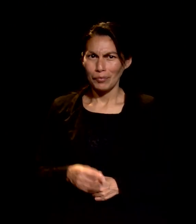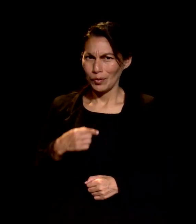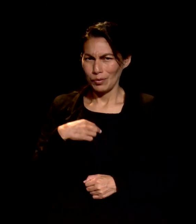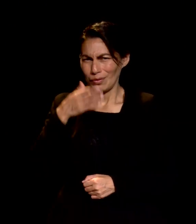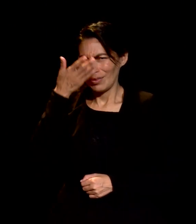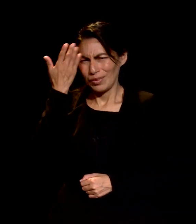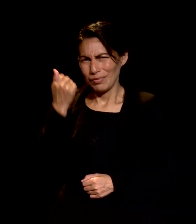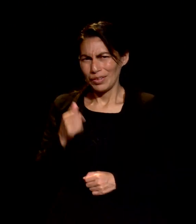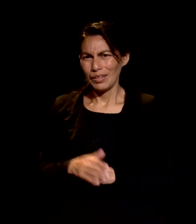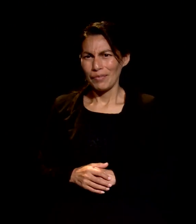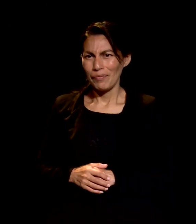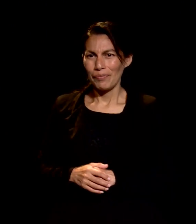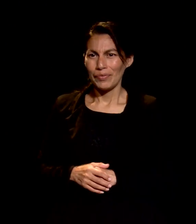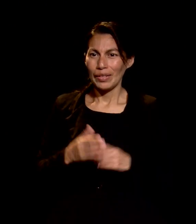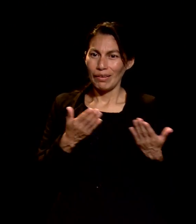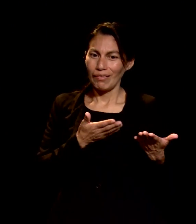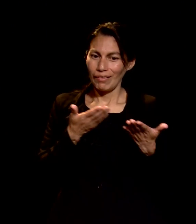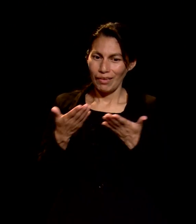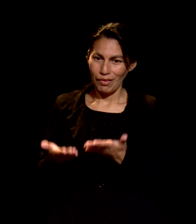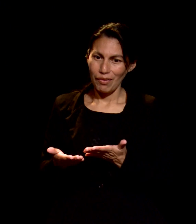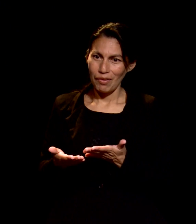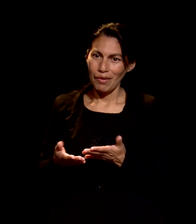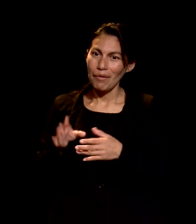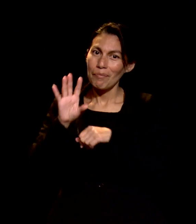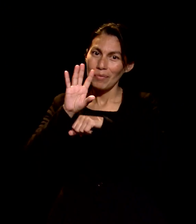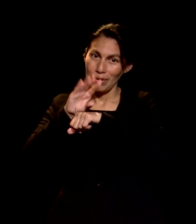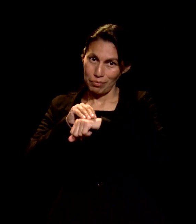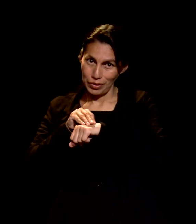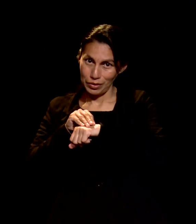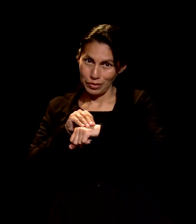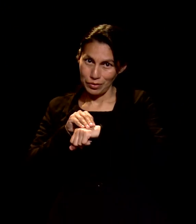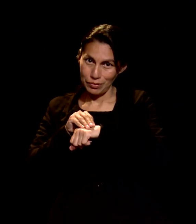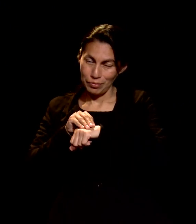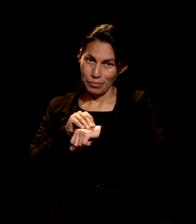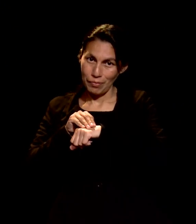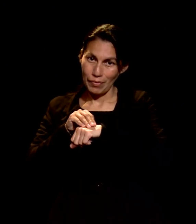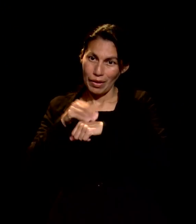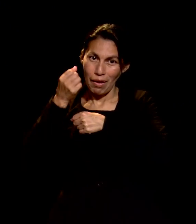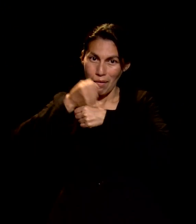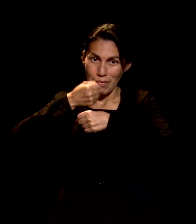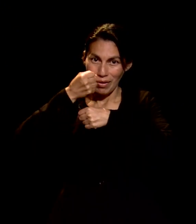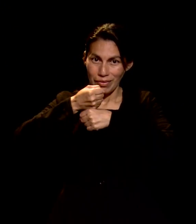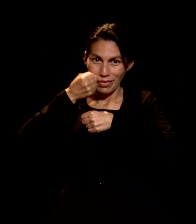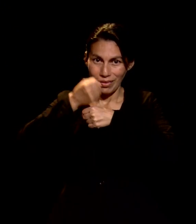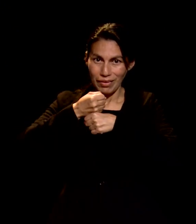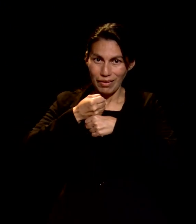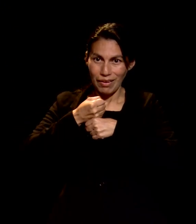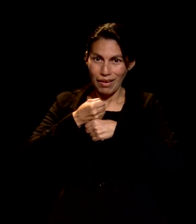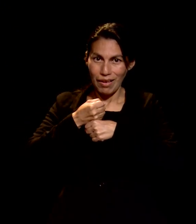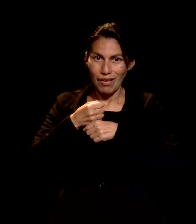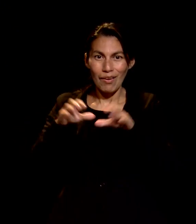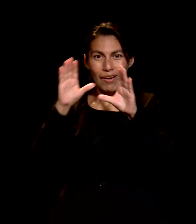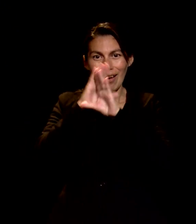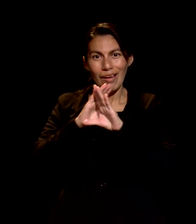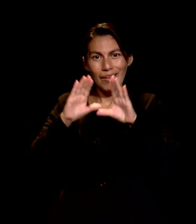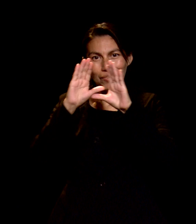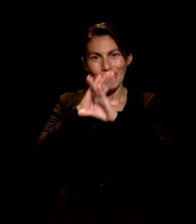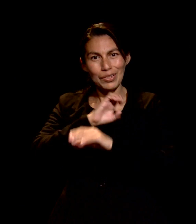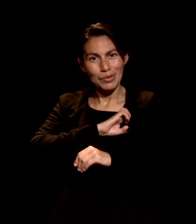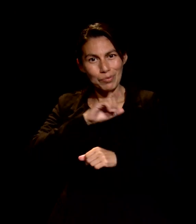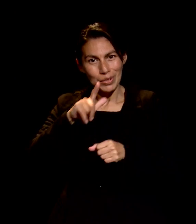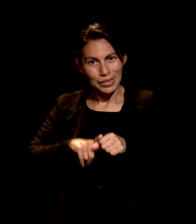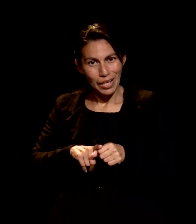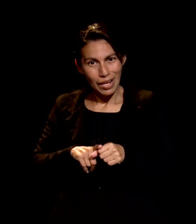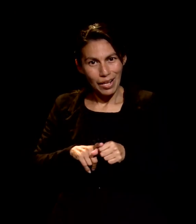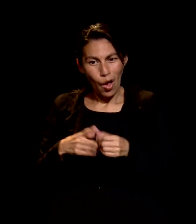llegó yo no sabía y llegó a pedir permiso para una práctica de un canto